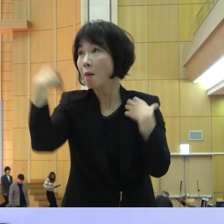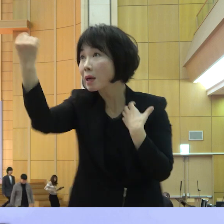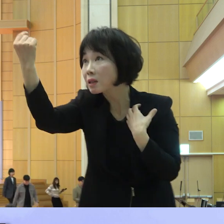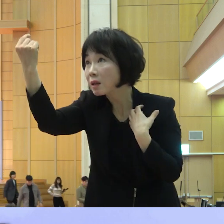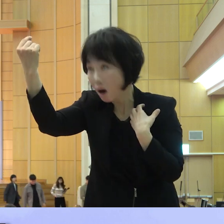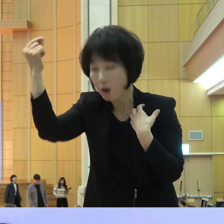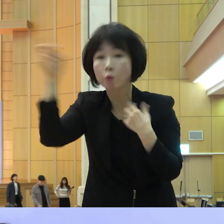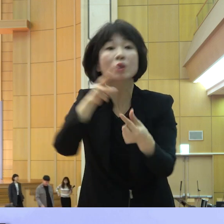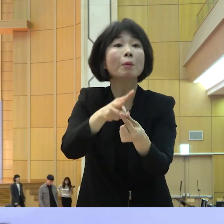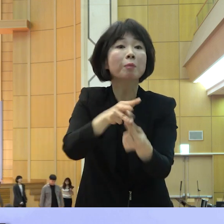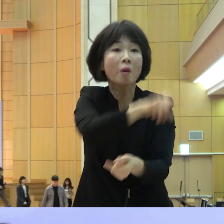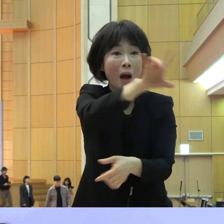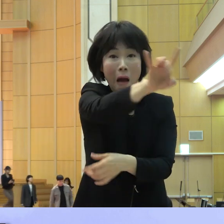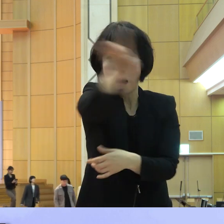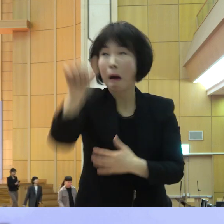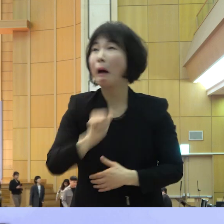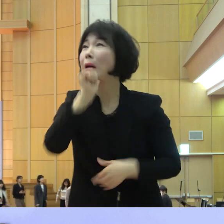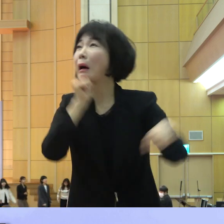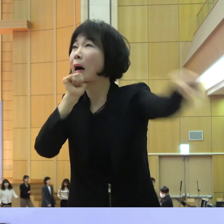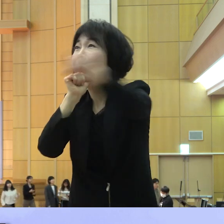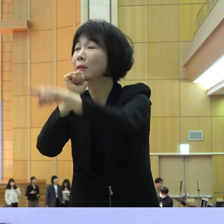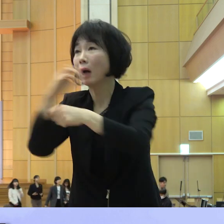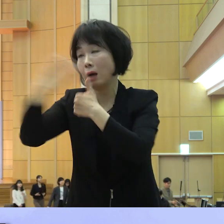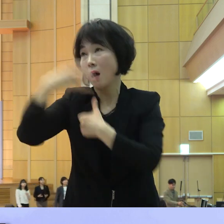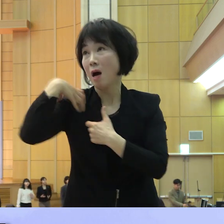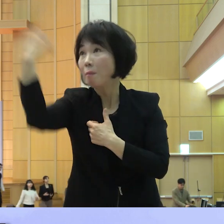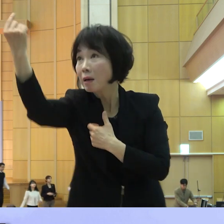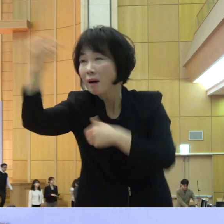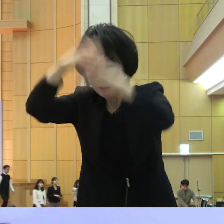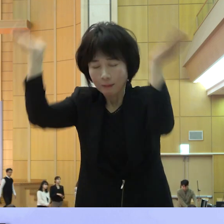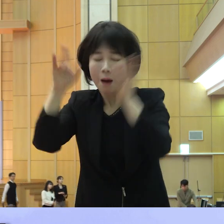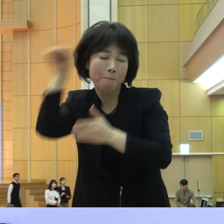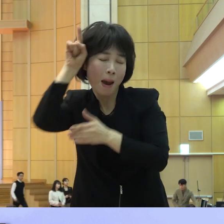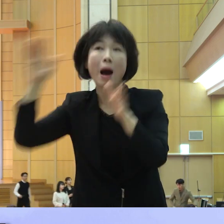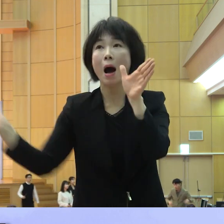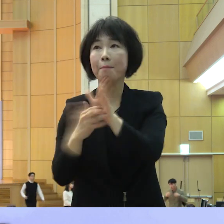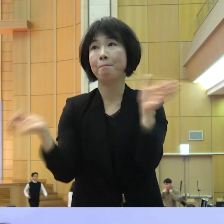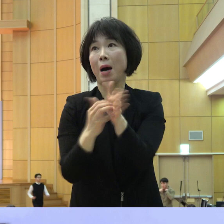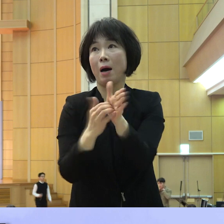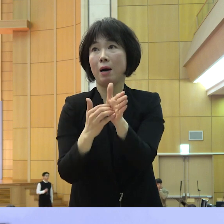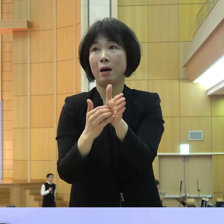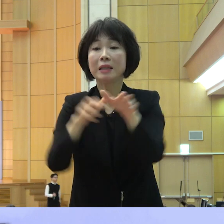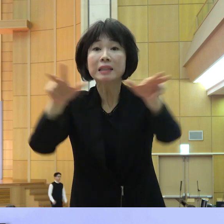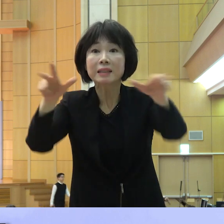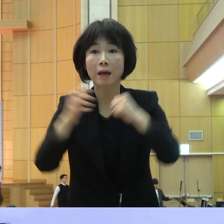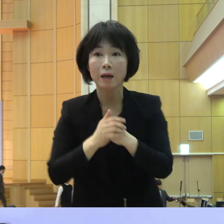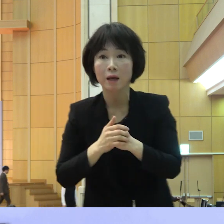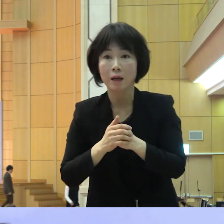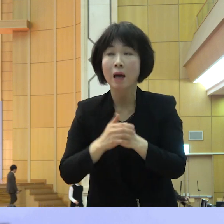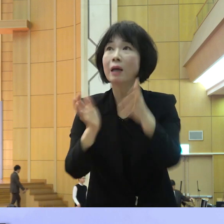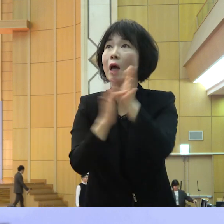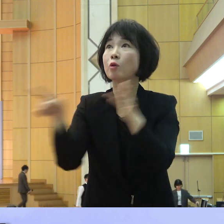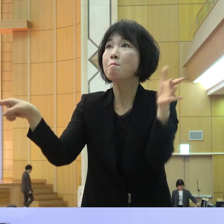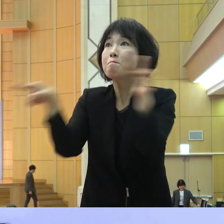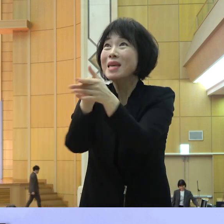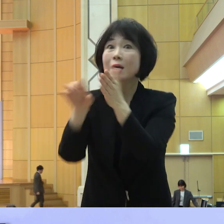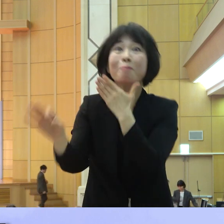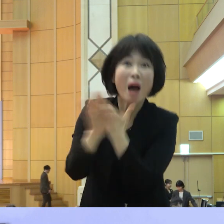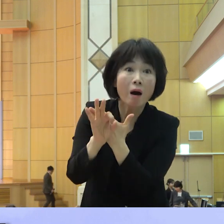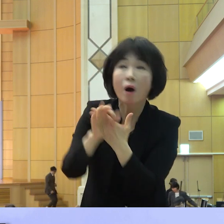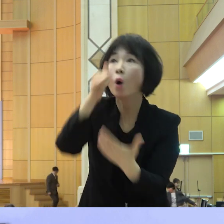짊어지셨습니다. 가난도 짊어지셨습니다. 다 이루셨습니다. 이제 믿기만